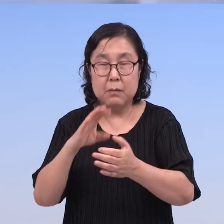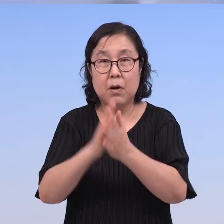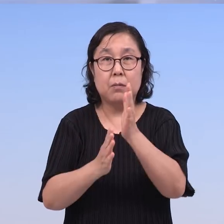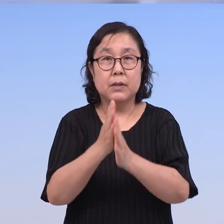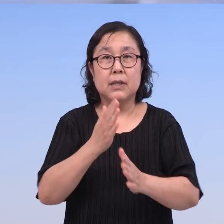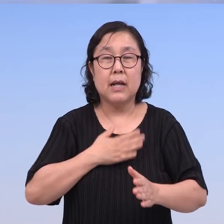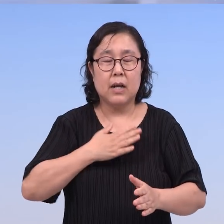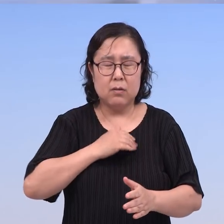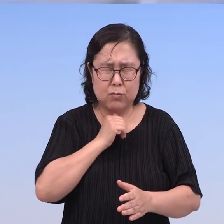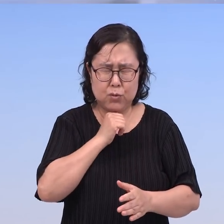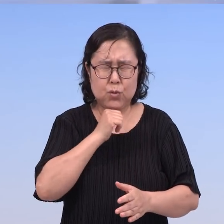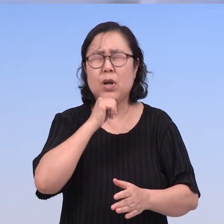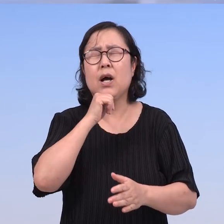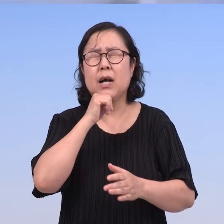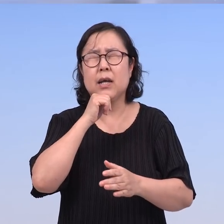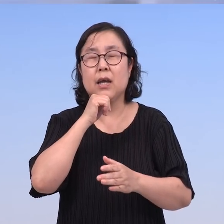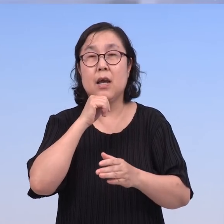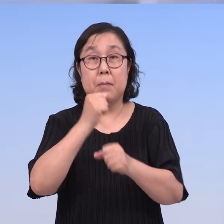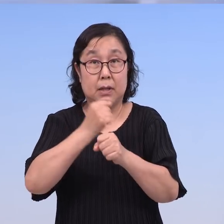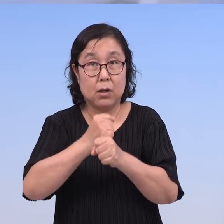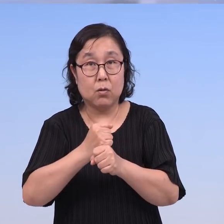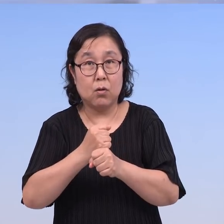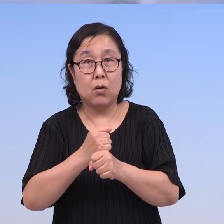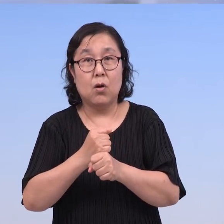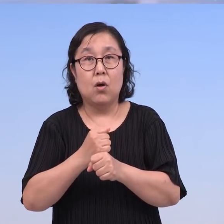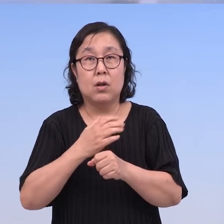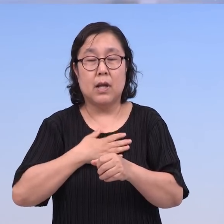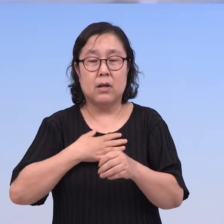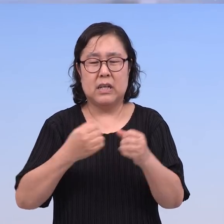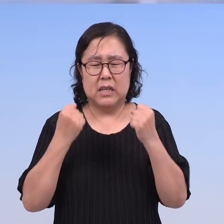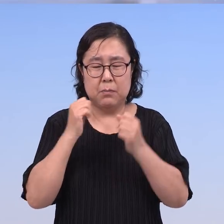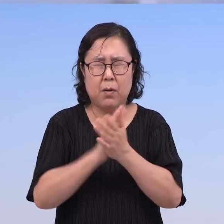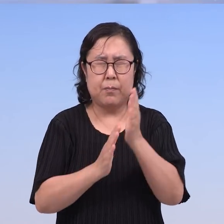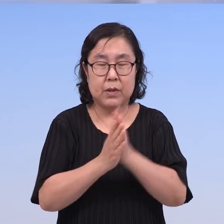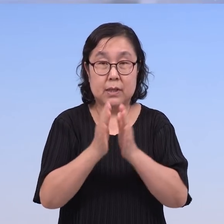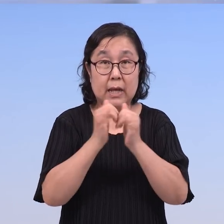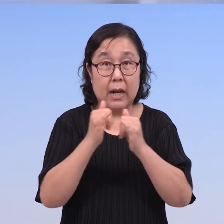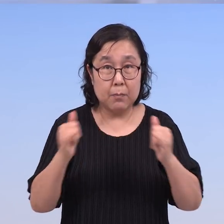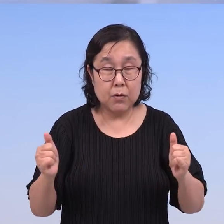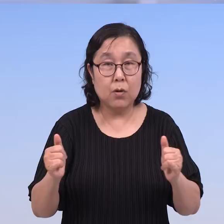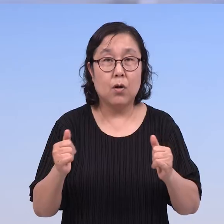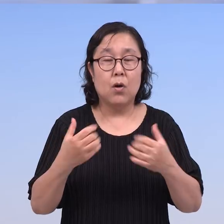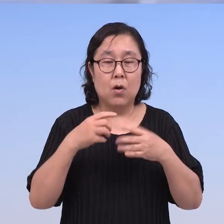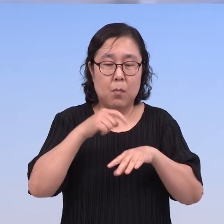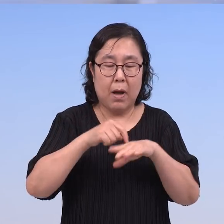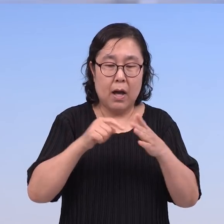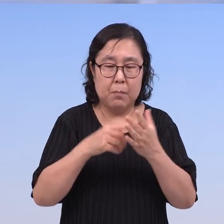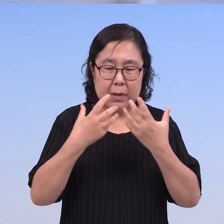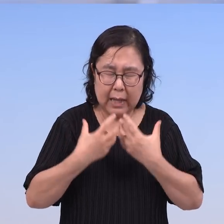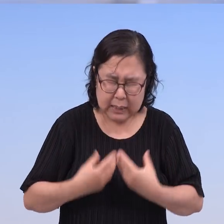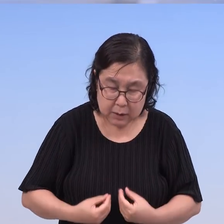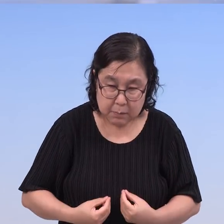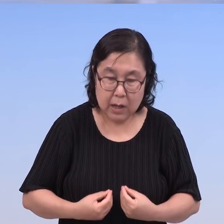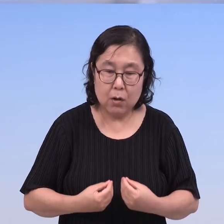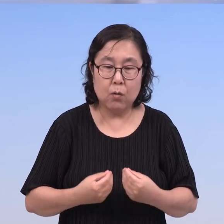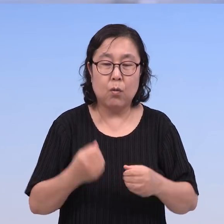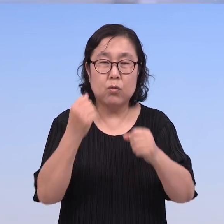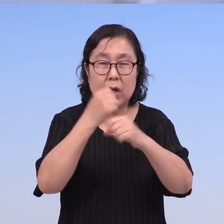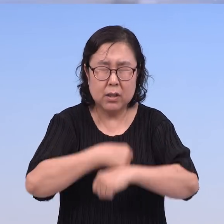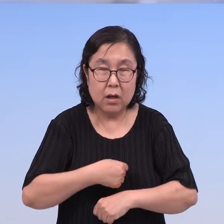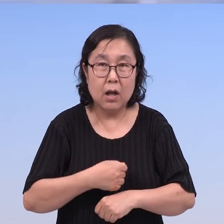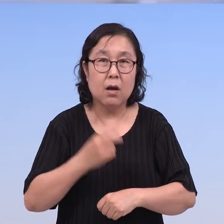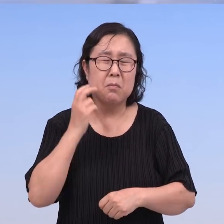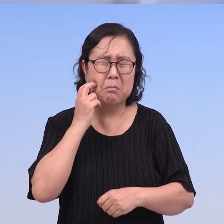보잘것없는 인간으로, 어떤 시도도 할 수 없는 무기력한 인간으로, 그래서 낙심하고 좌절하고